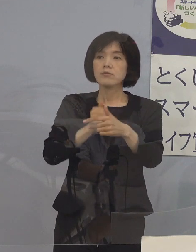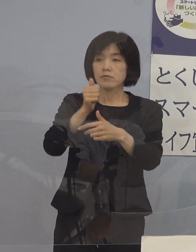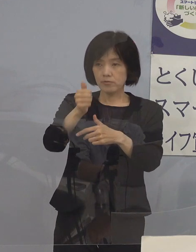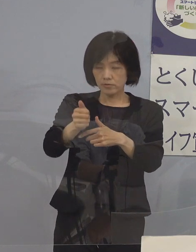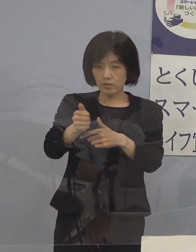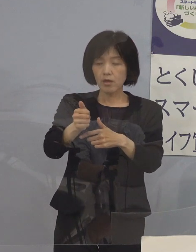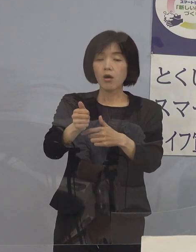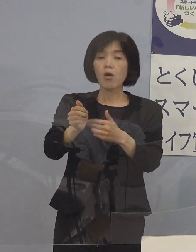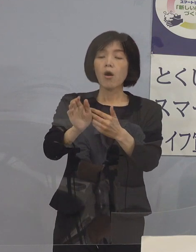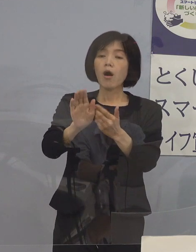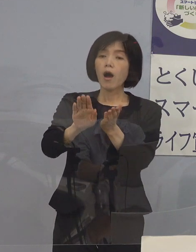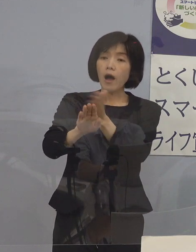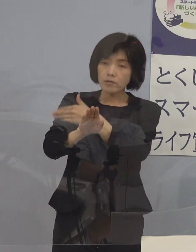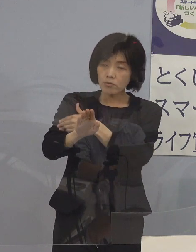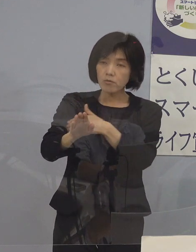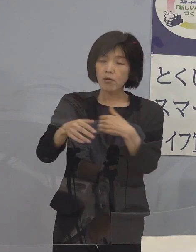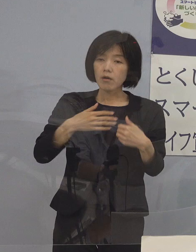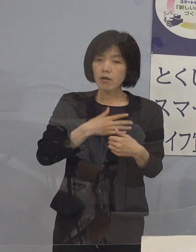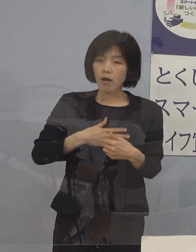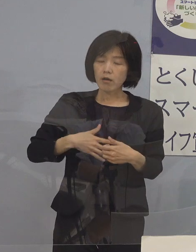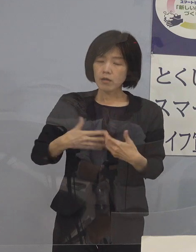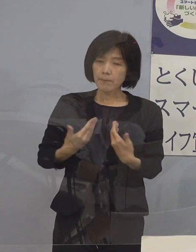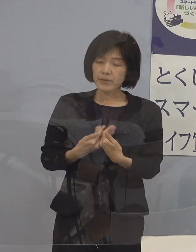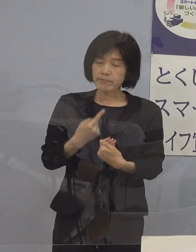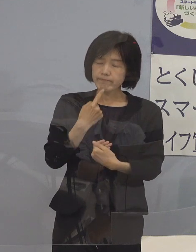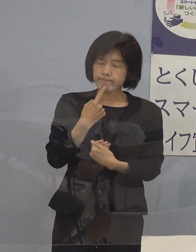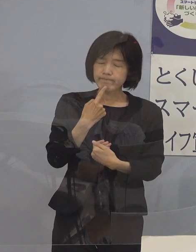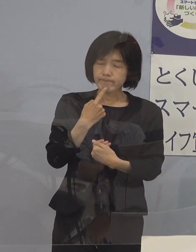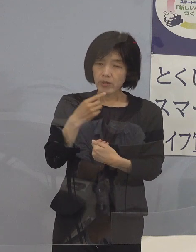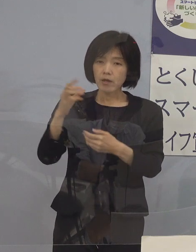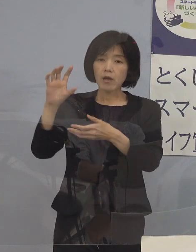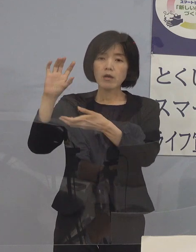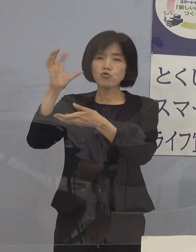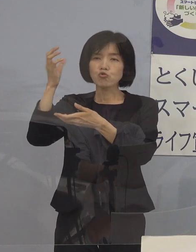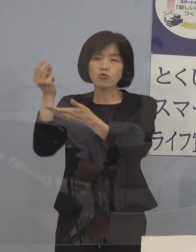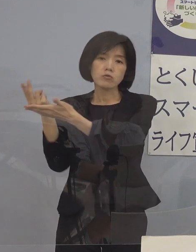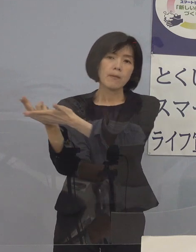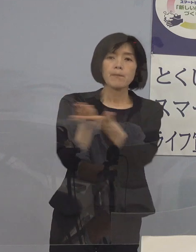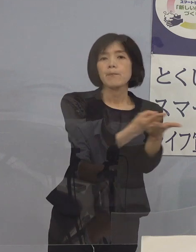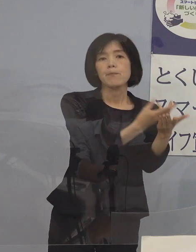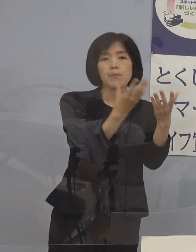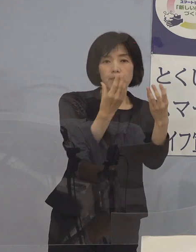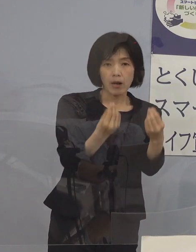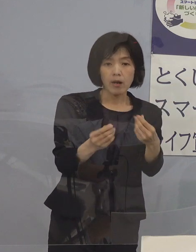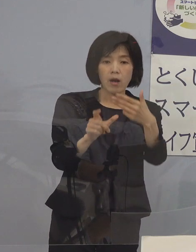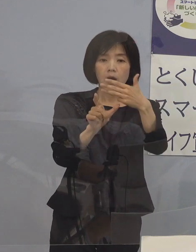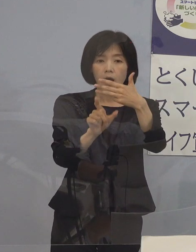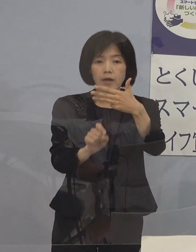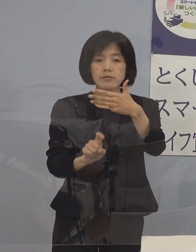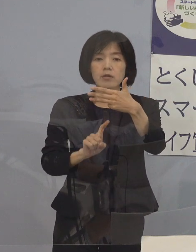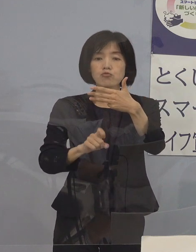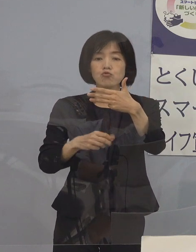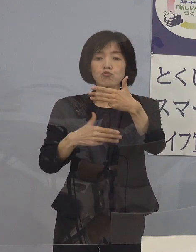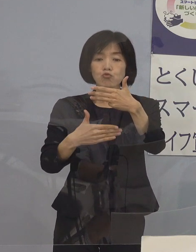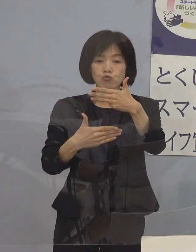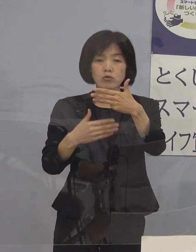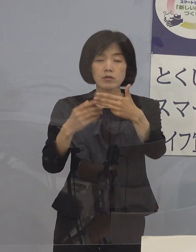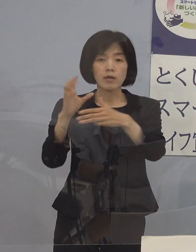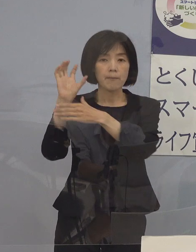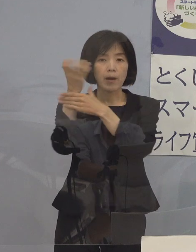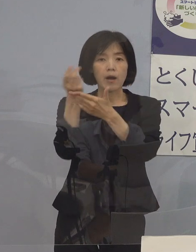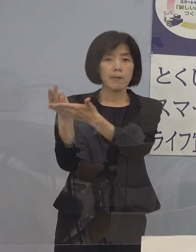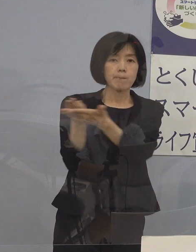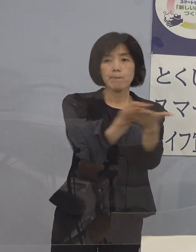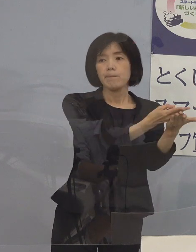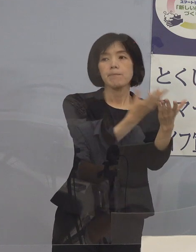、その後体調が悪くなられ救急搬送となります。 19日の日に救急搬送、 はい、